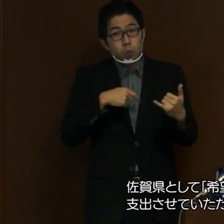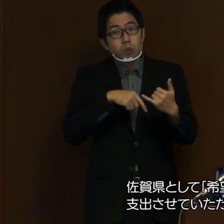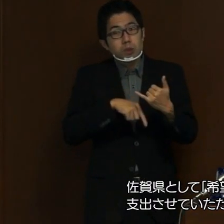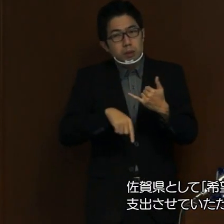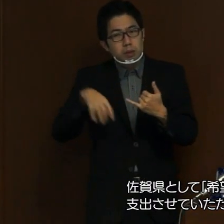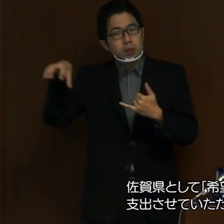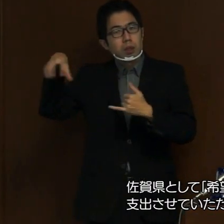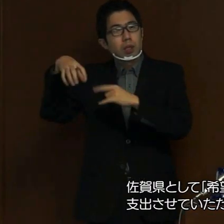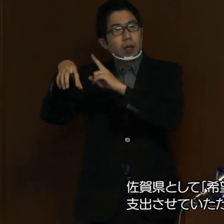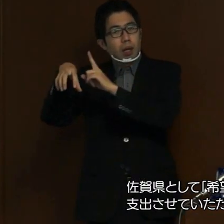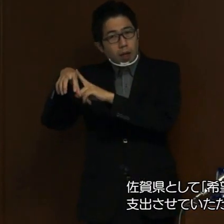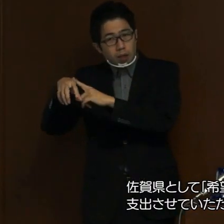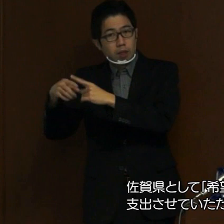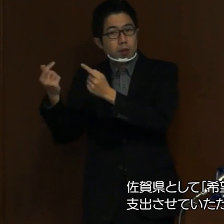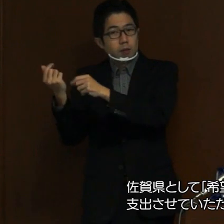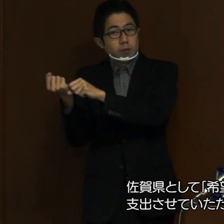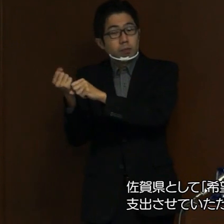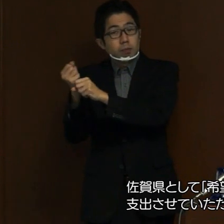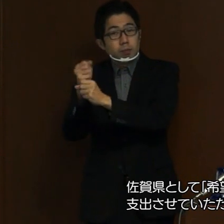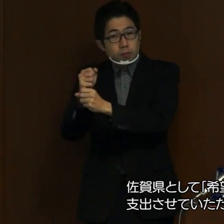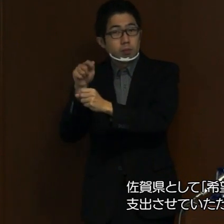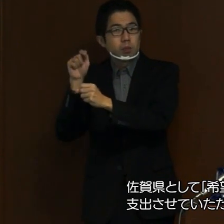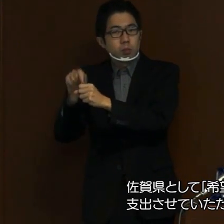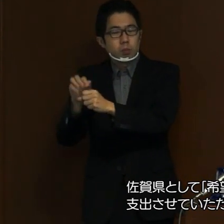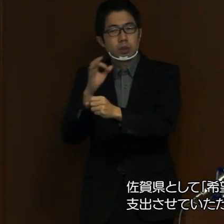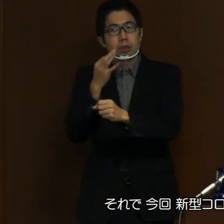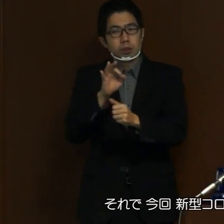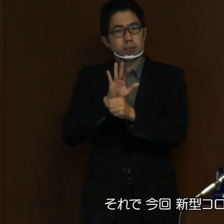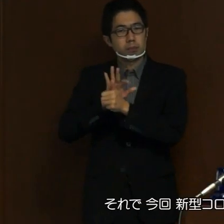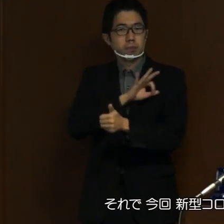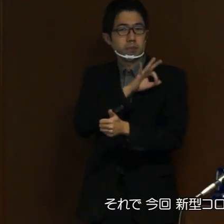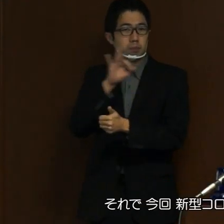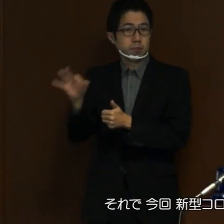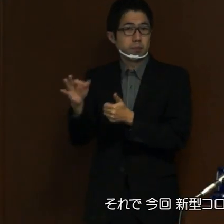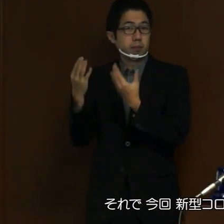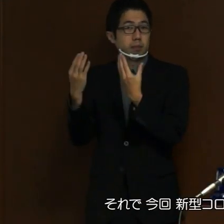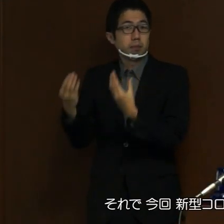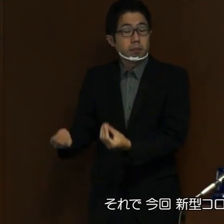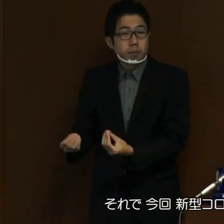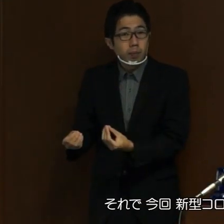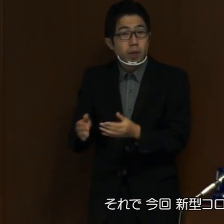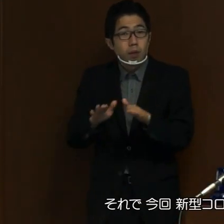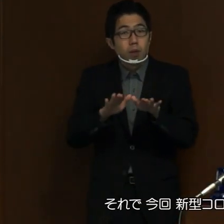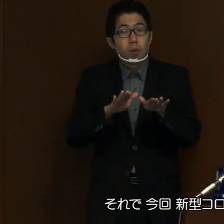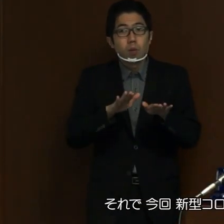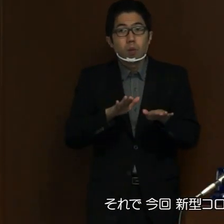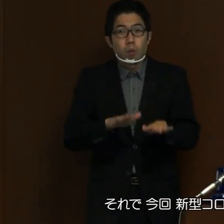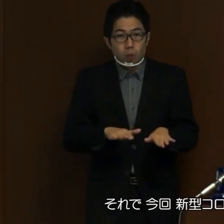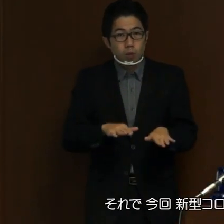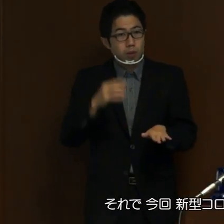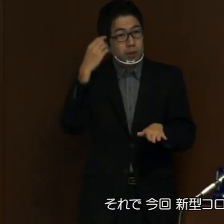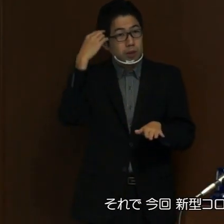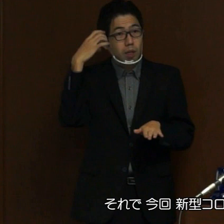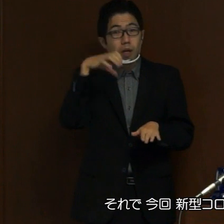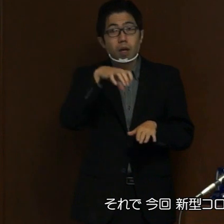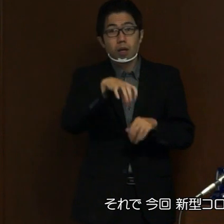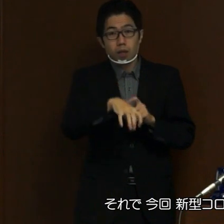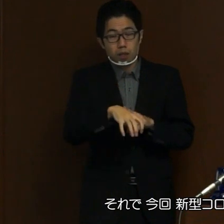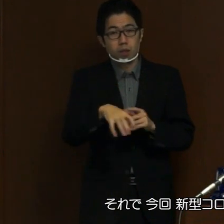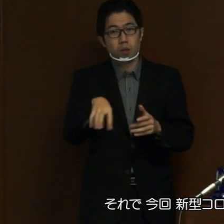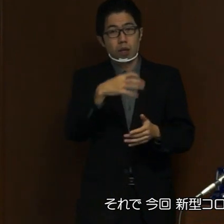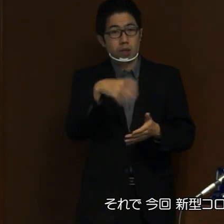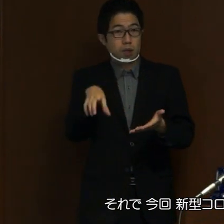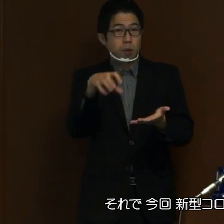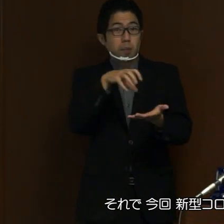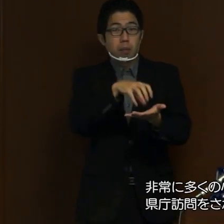をこれ支出させていただきました。で、今回ですが、今回この新型コロナウ